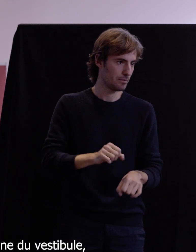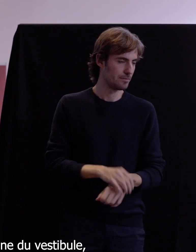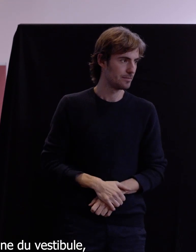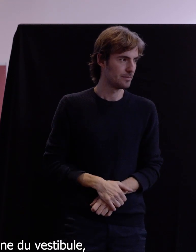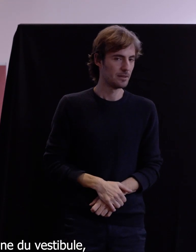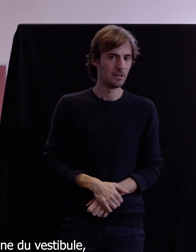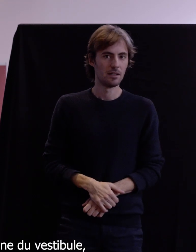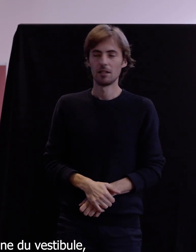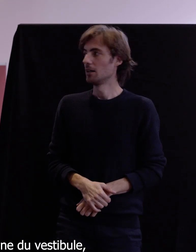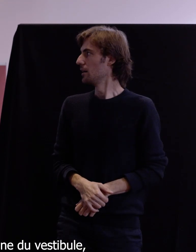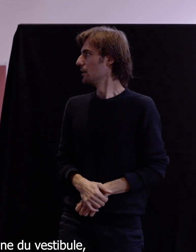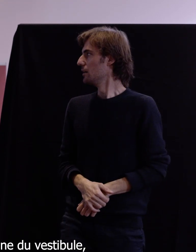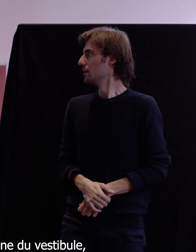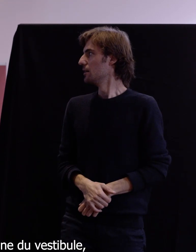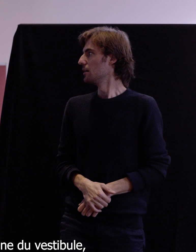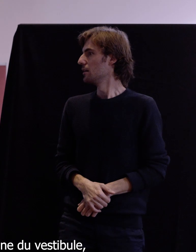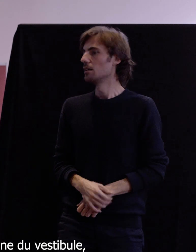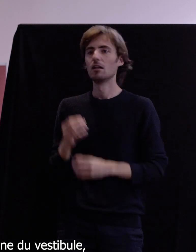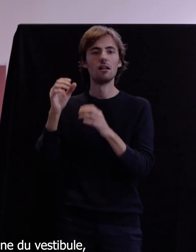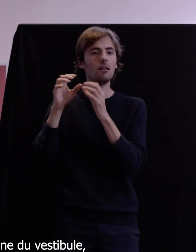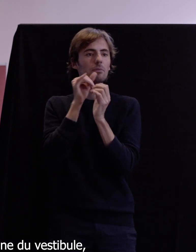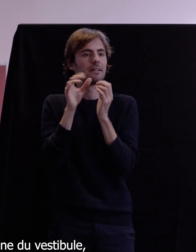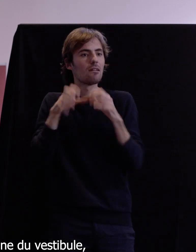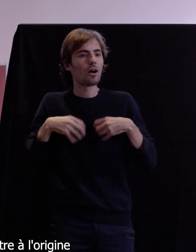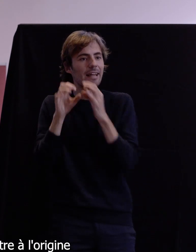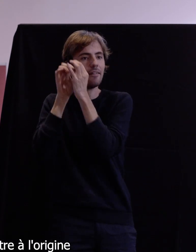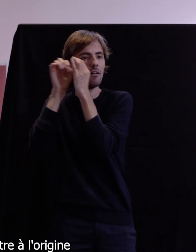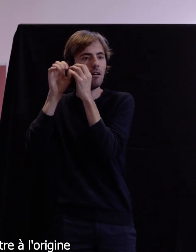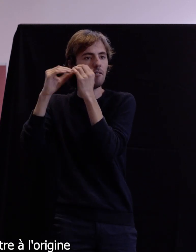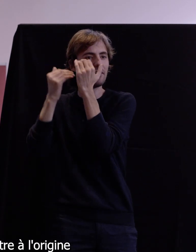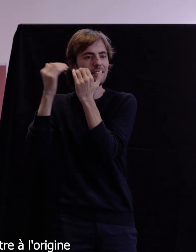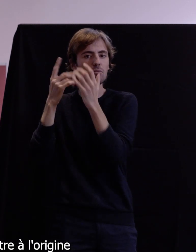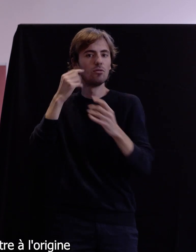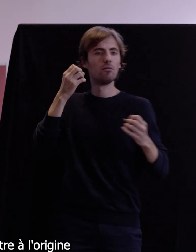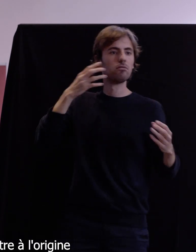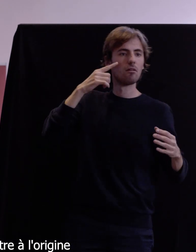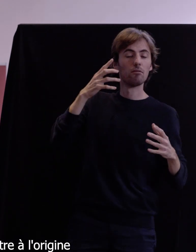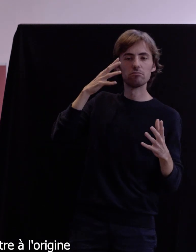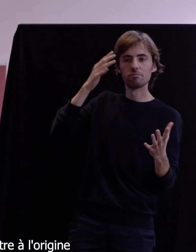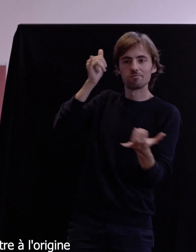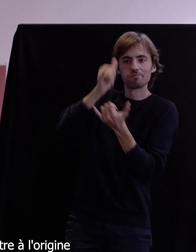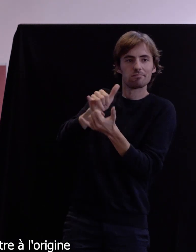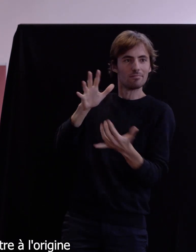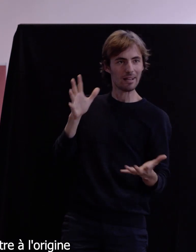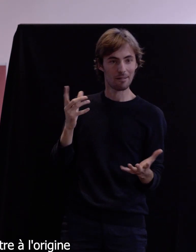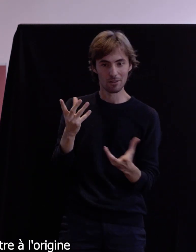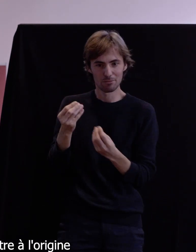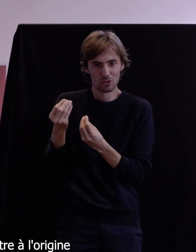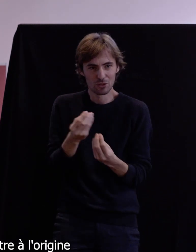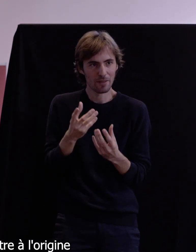du vestibule qui est resté assez longtemps méconnu, en fait, il peut être à l'origine de plein de petites